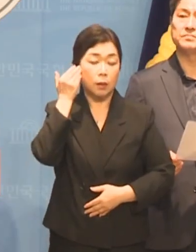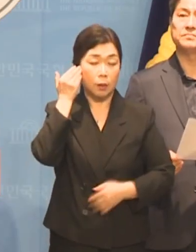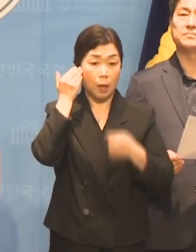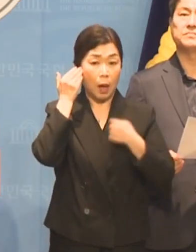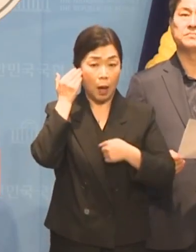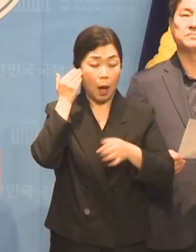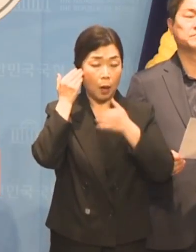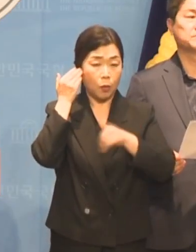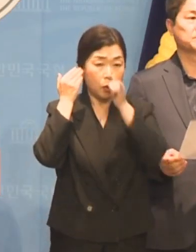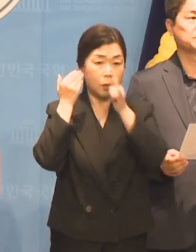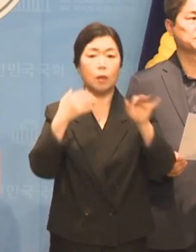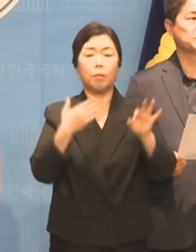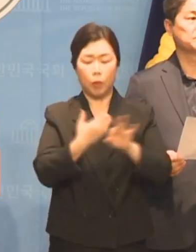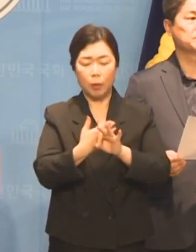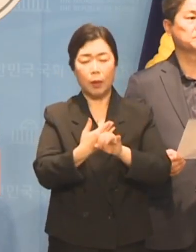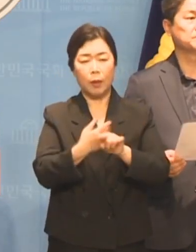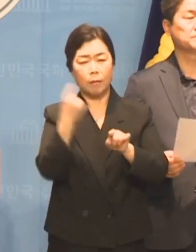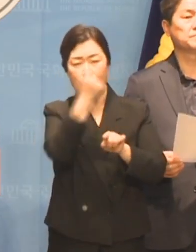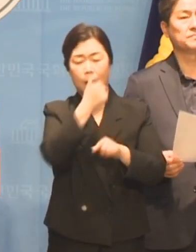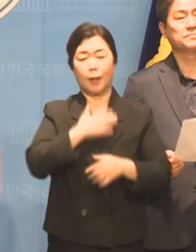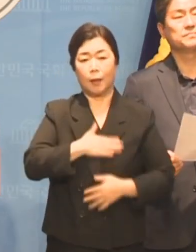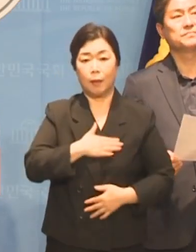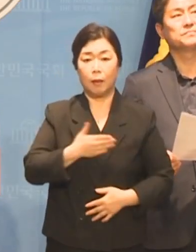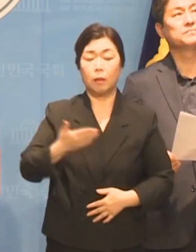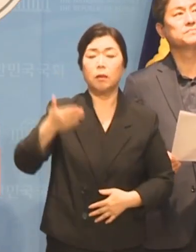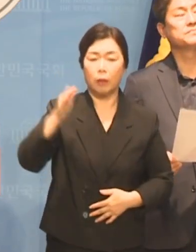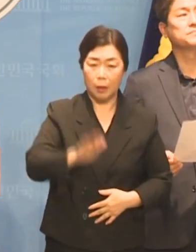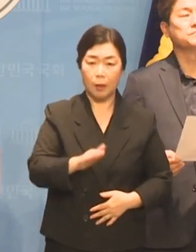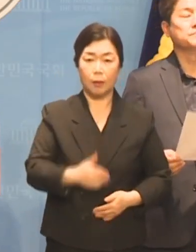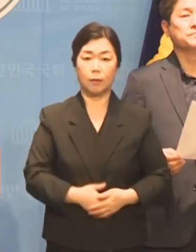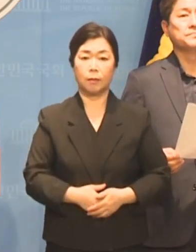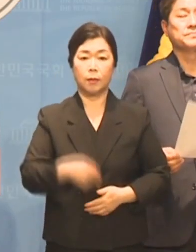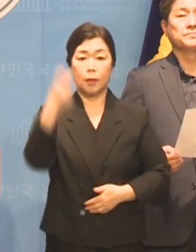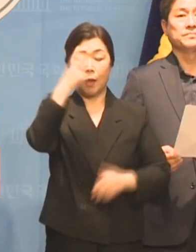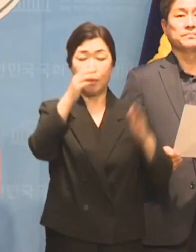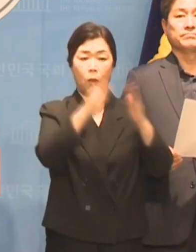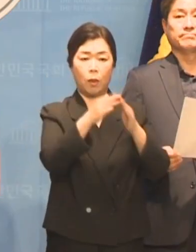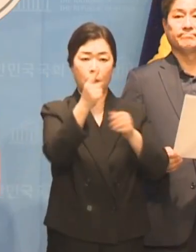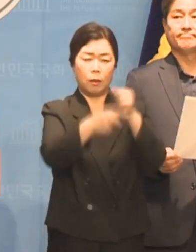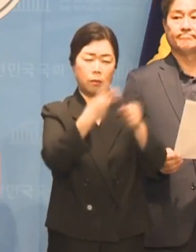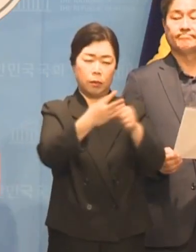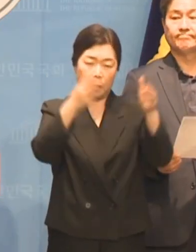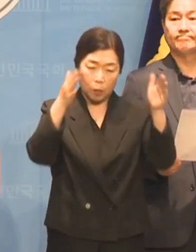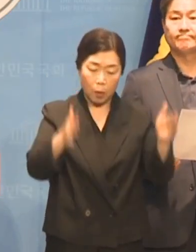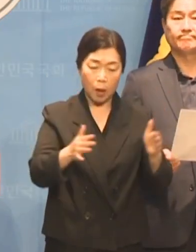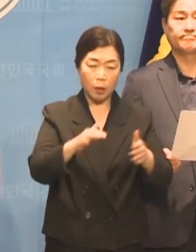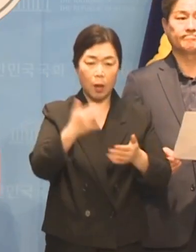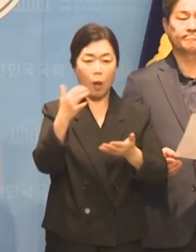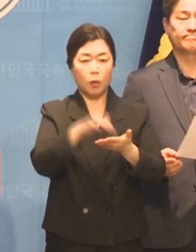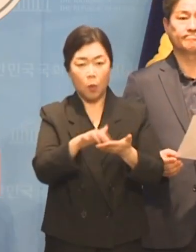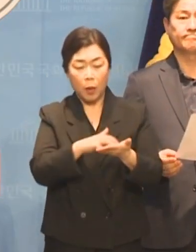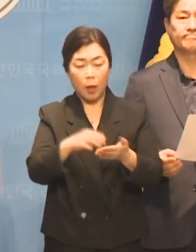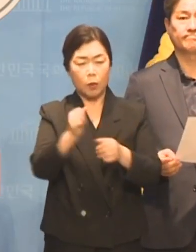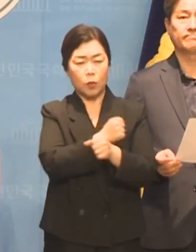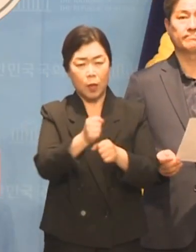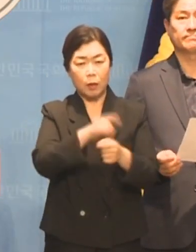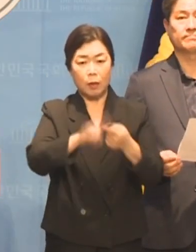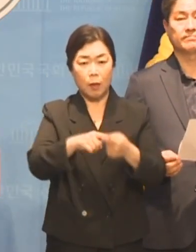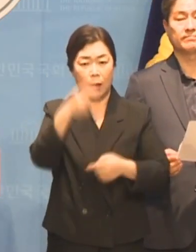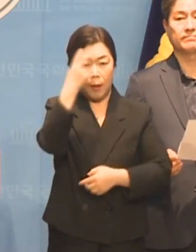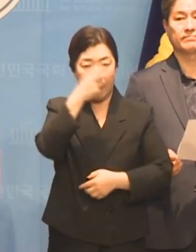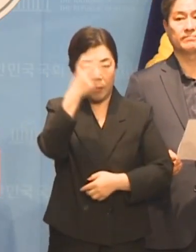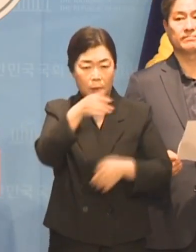조금이라도 있다면 알 것입니다. 그럼에도 감사원은 수년에 걸쳐 통계 조작에 대한 감사를